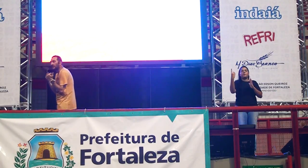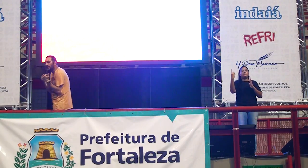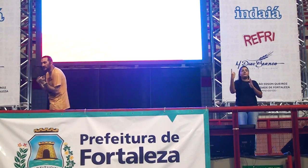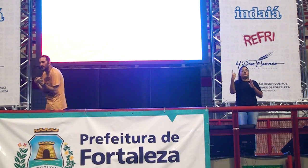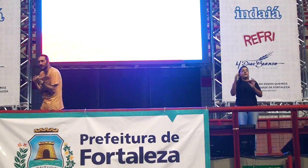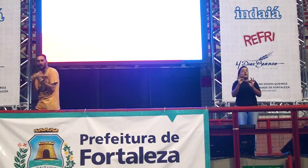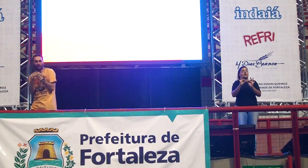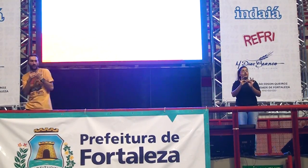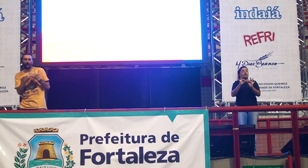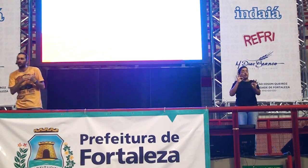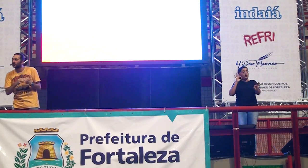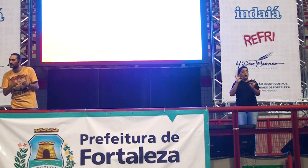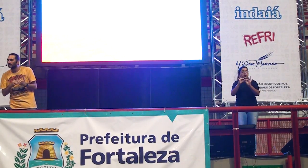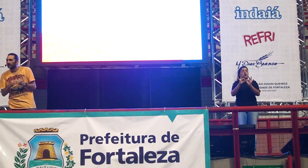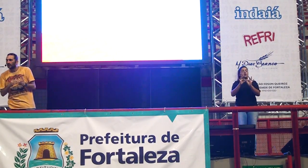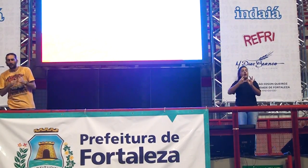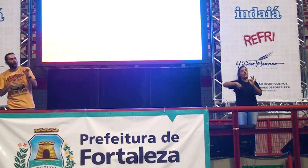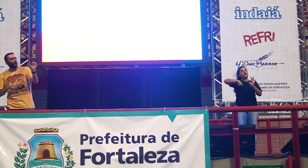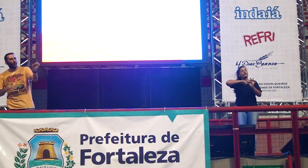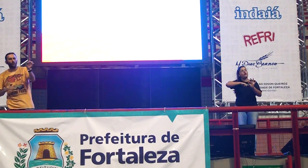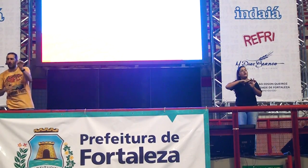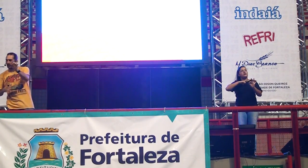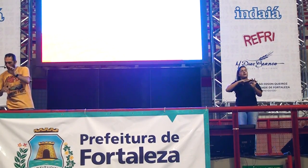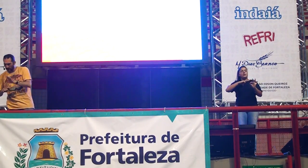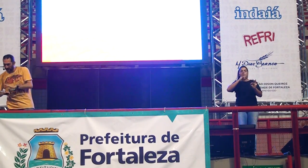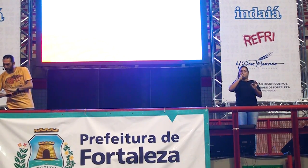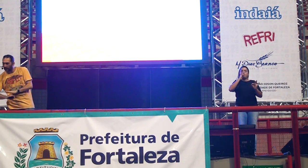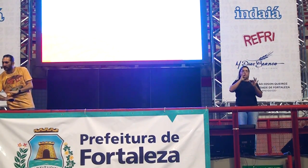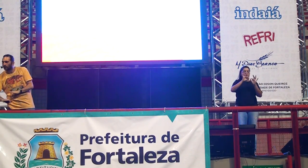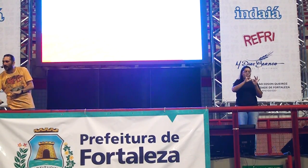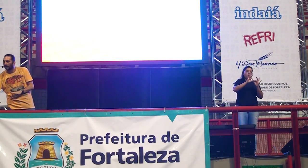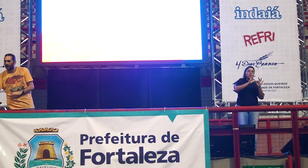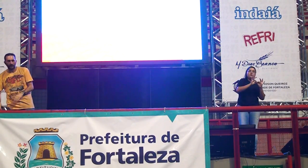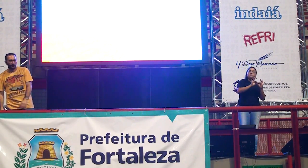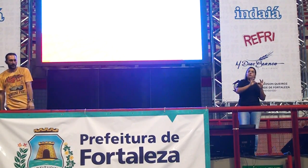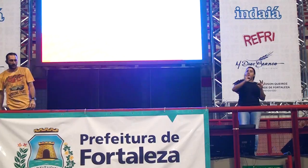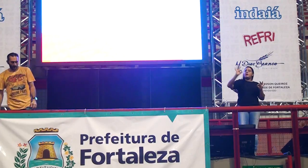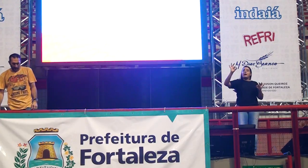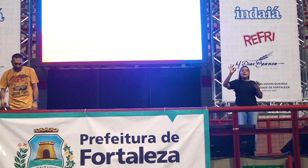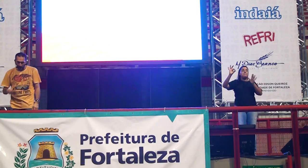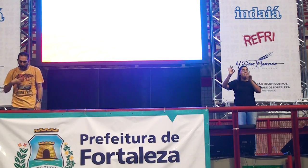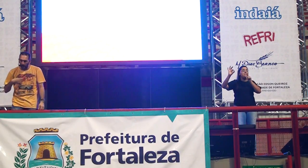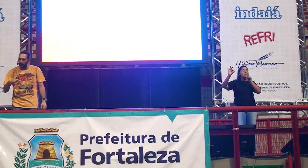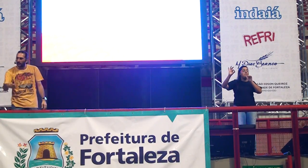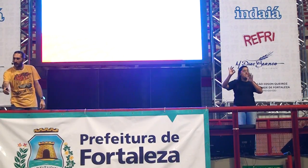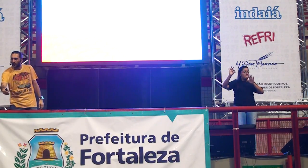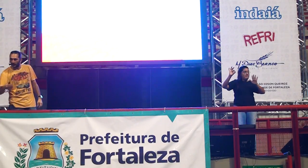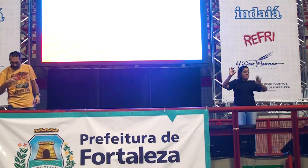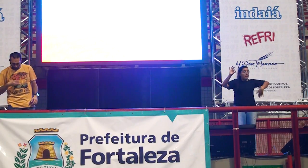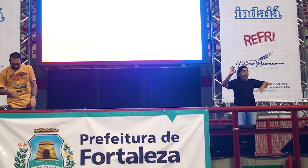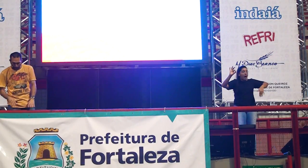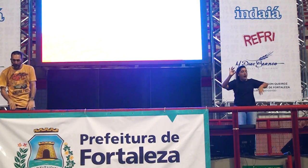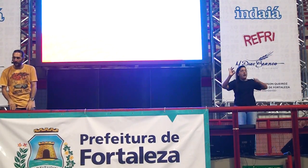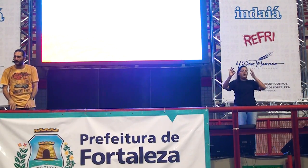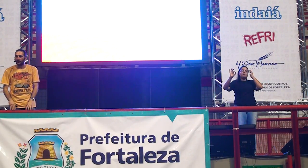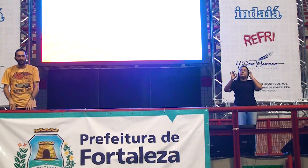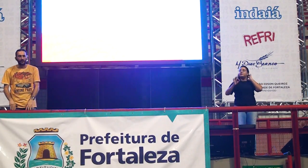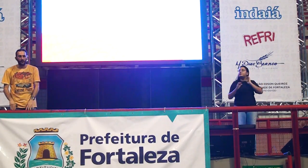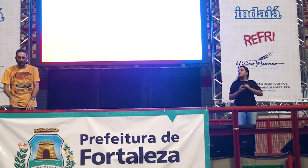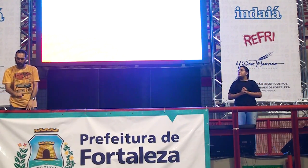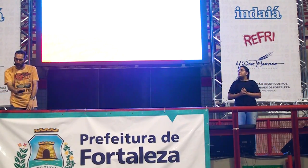a distância que nós temos de um ponto qualquer em relação ao nível do mar. É isso aqui, ó. Isso é